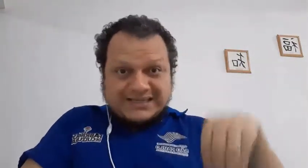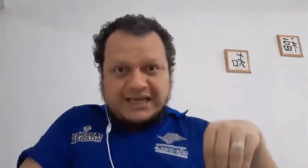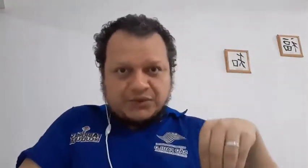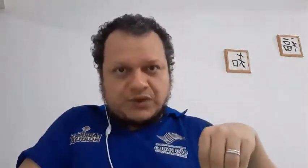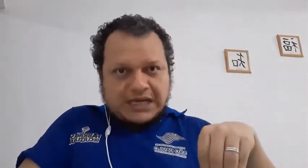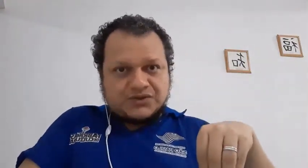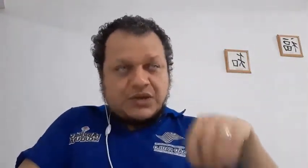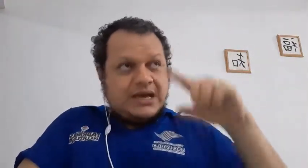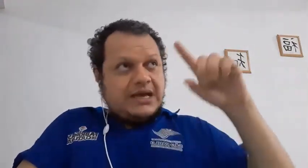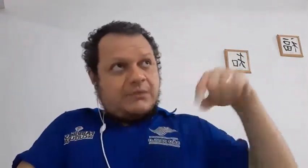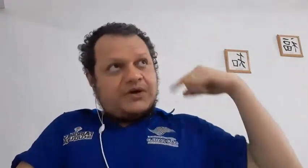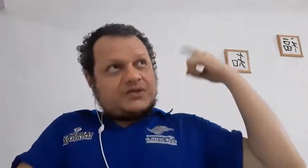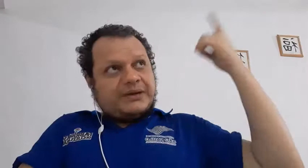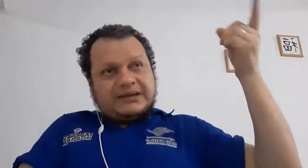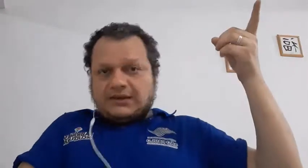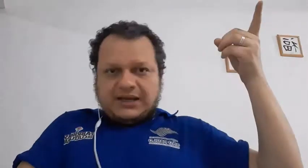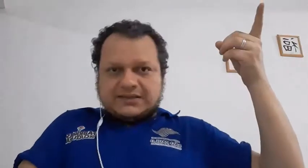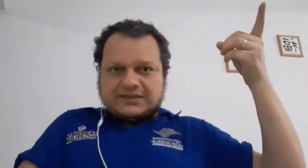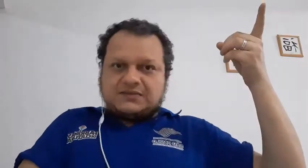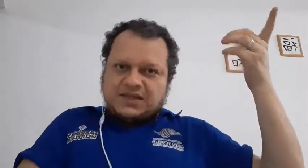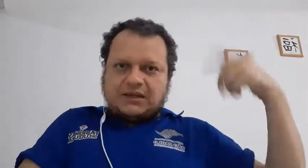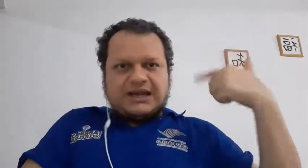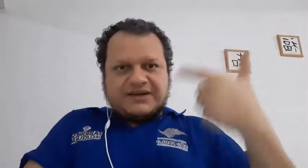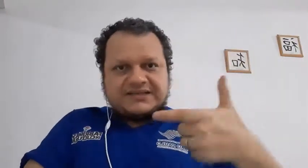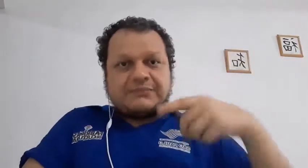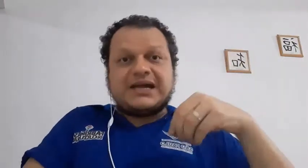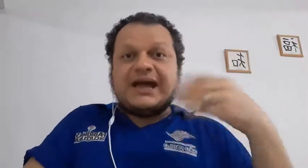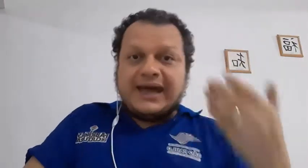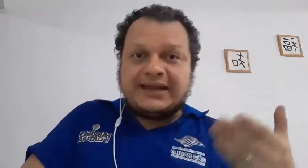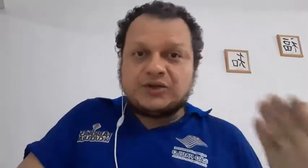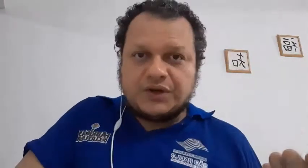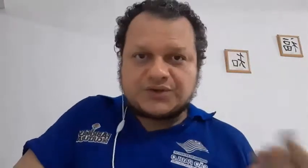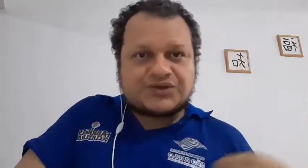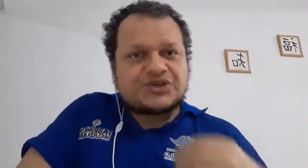brasileiro, no caso. Eu posso aprender inglês? Sim, ela vai ser a minha L2, ou seja, a minha